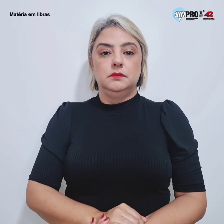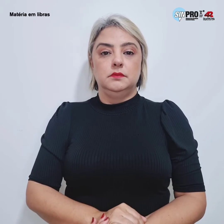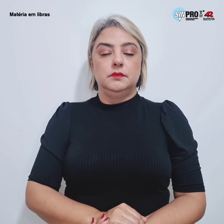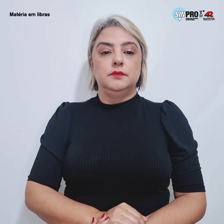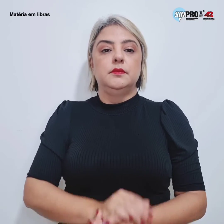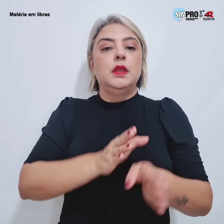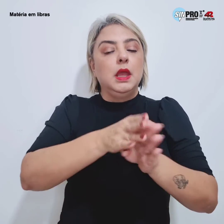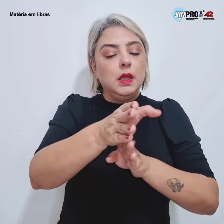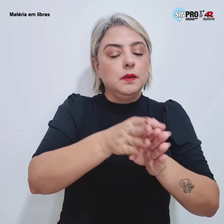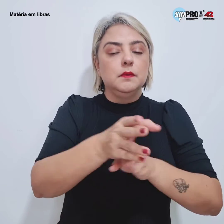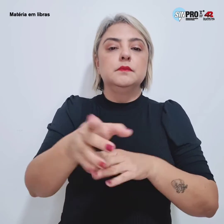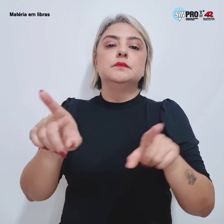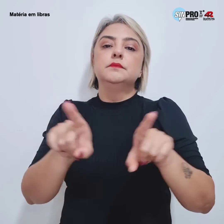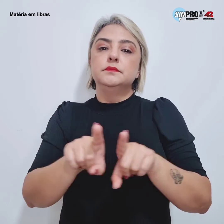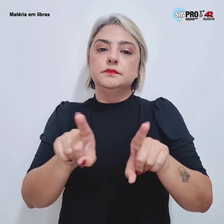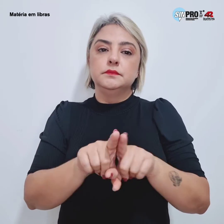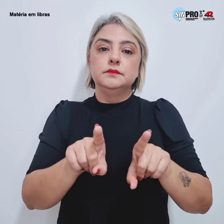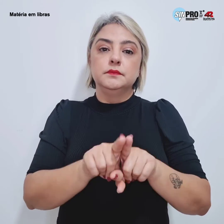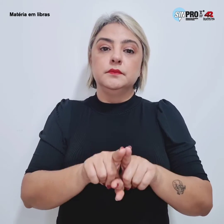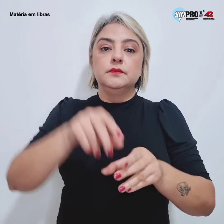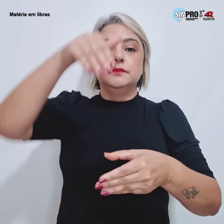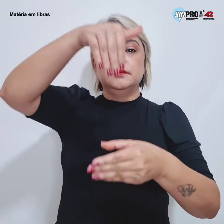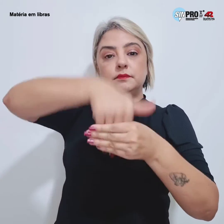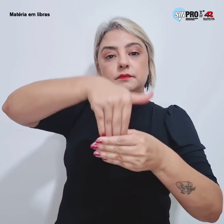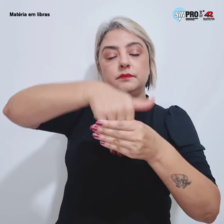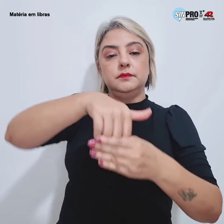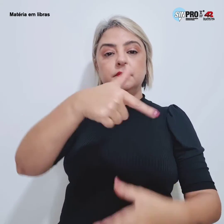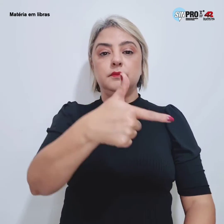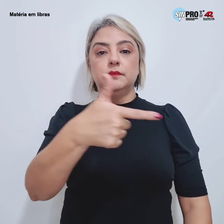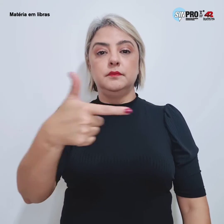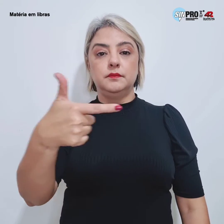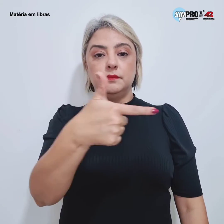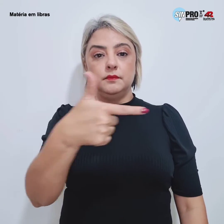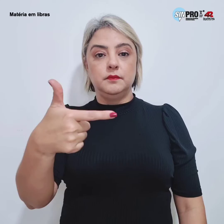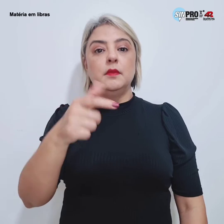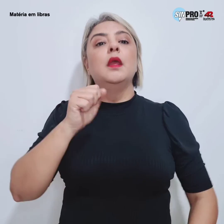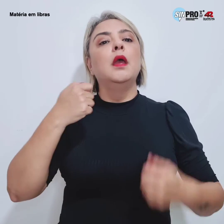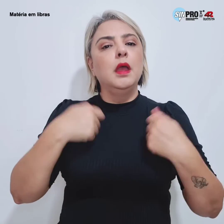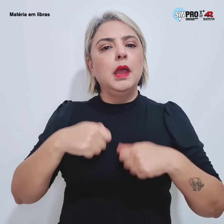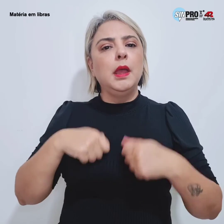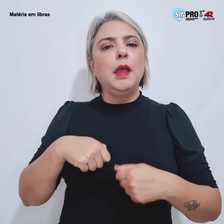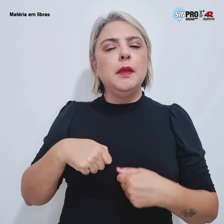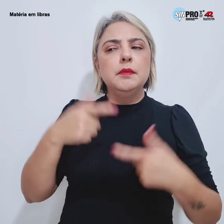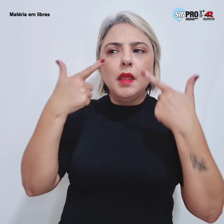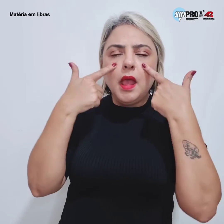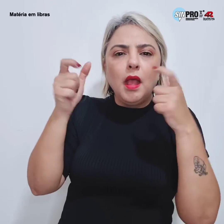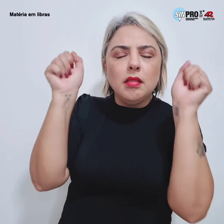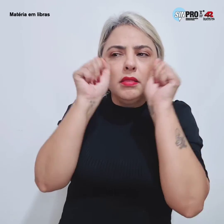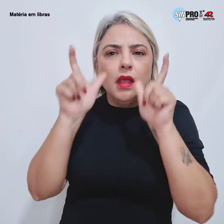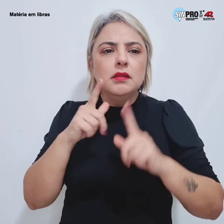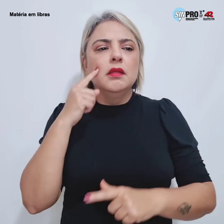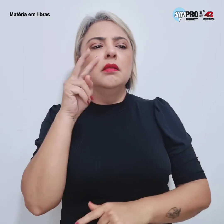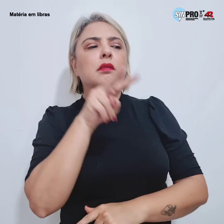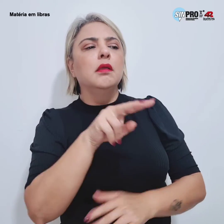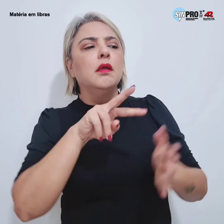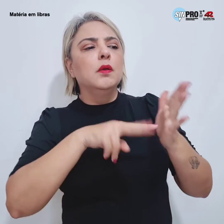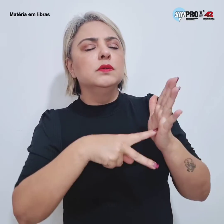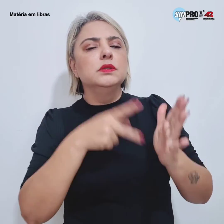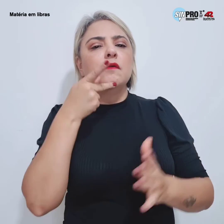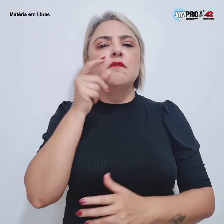Recomenda, sobretudo, que nas eleições de 2022 é preciso prestar atenção ao que o sindicato diz sobre